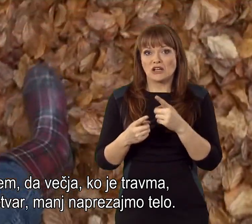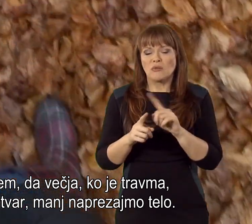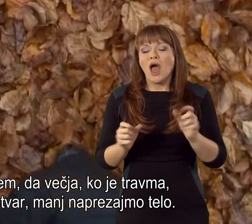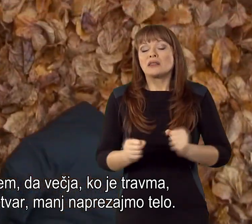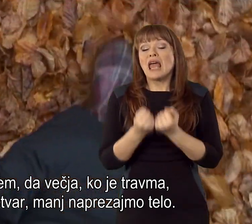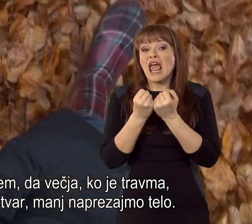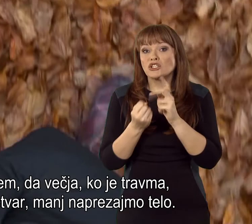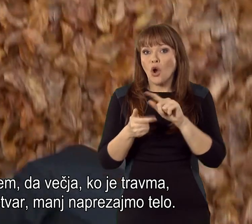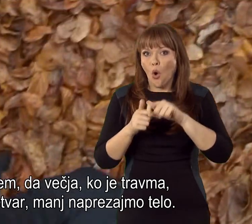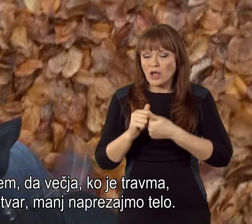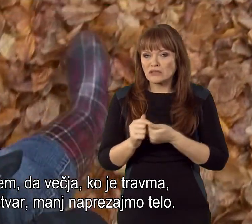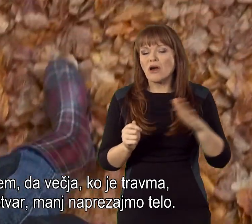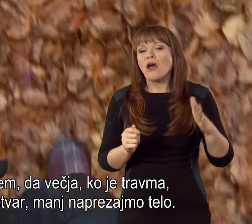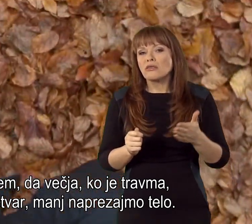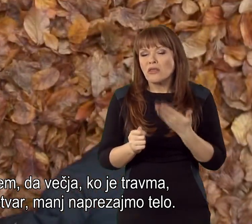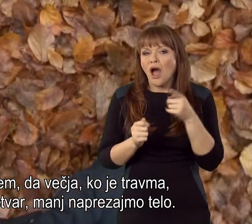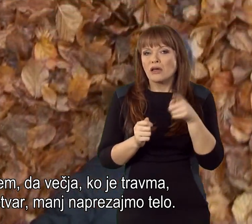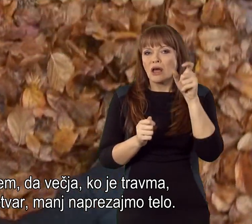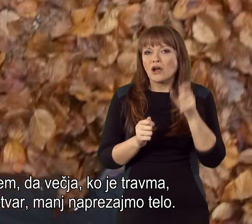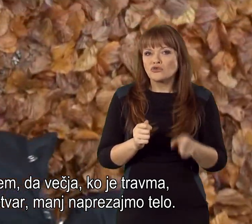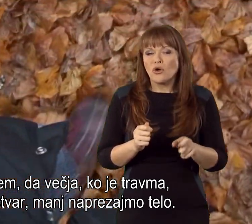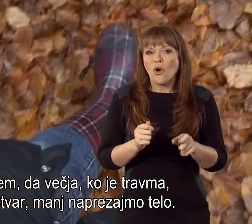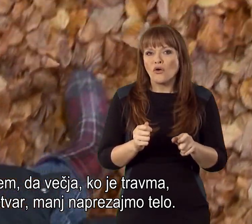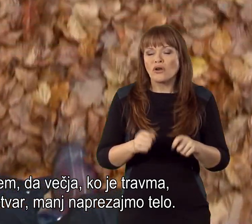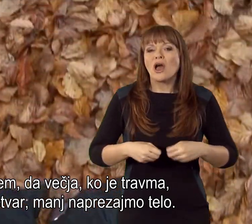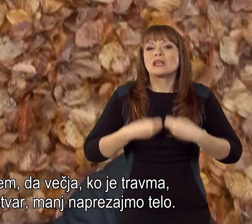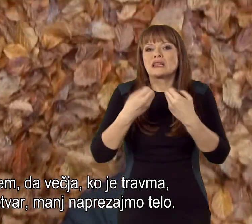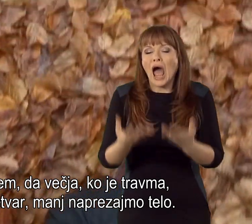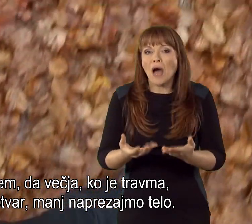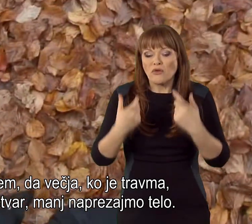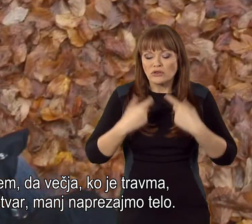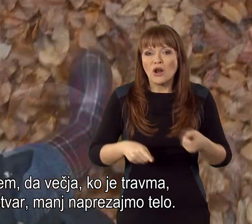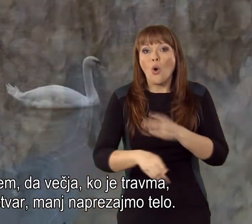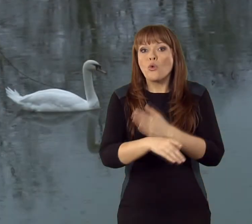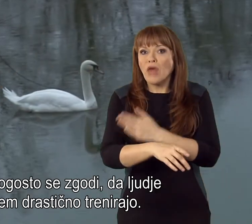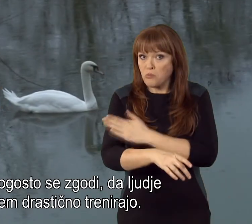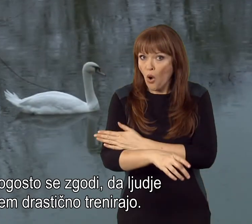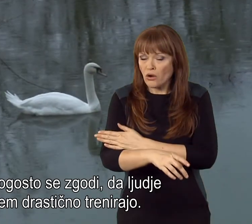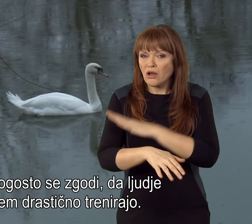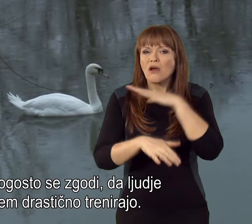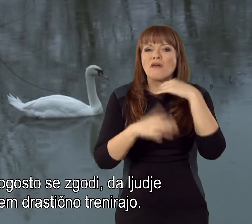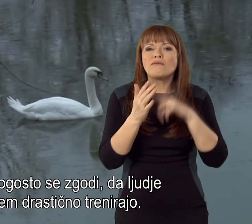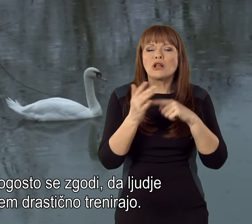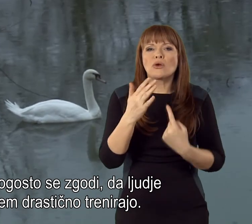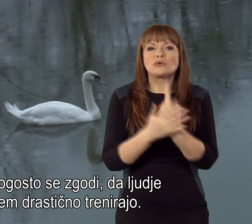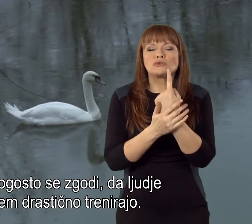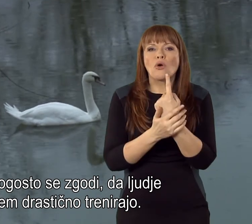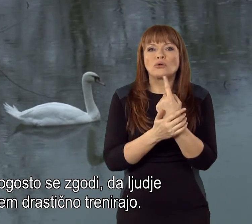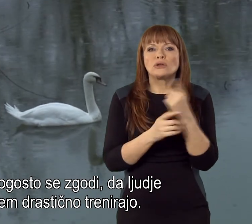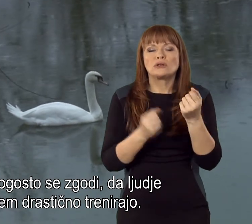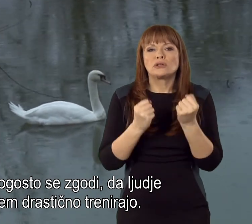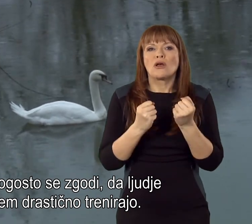ko je stvar, da manj v bistvu dajemo telo v napor. Ne? Zelo velikokrat se zgodi, da ljudje potem